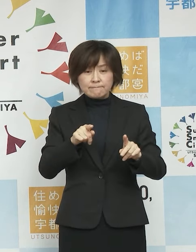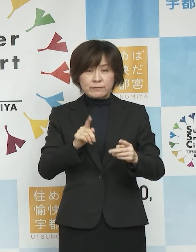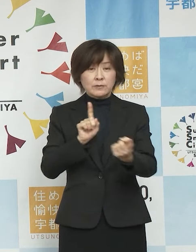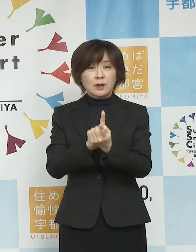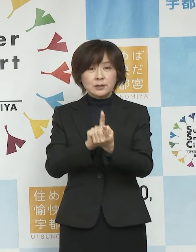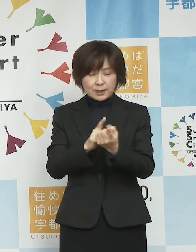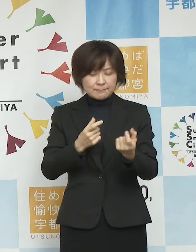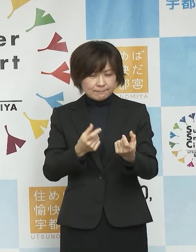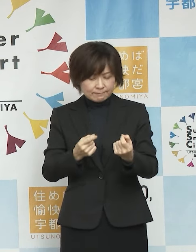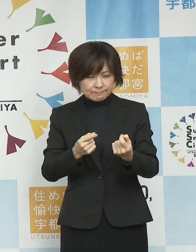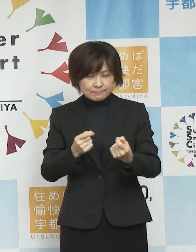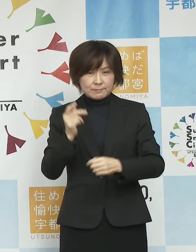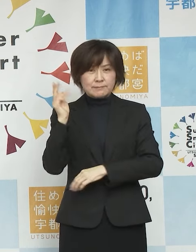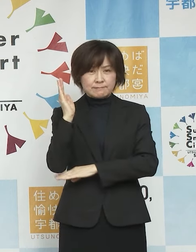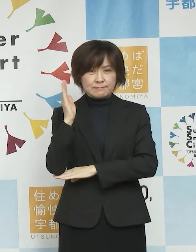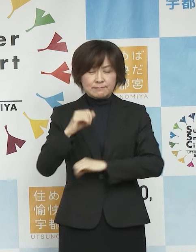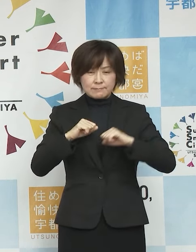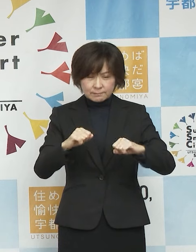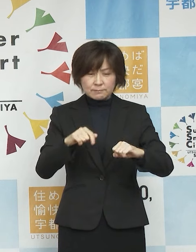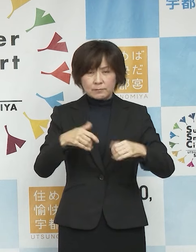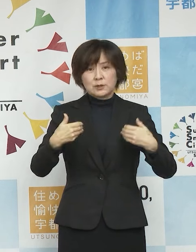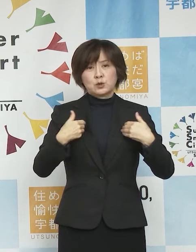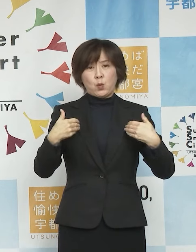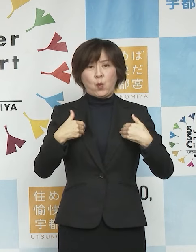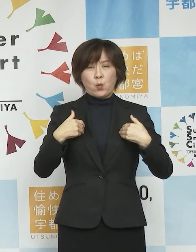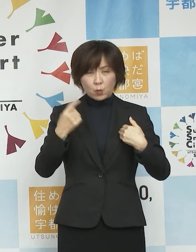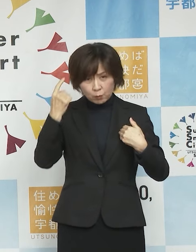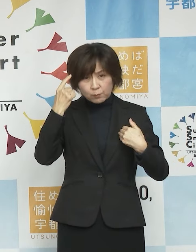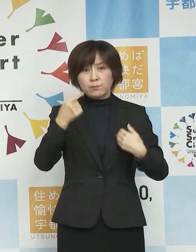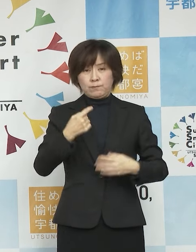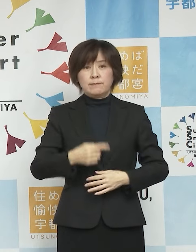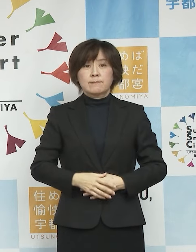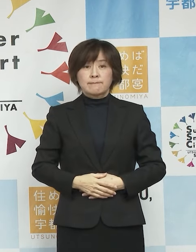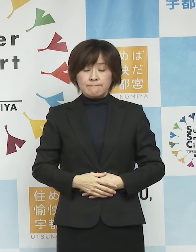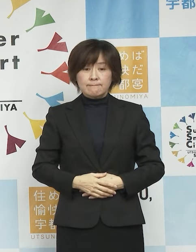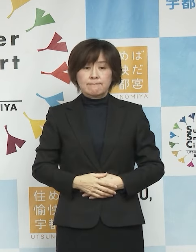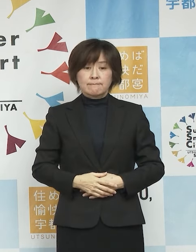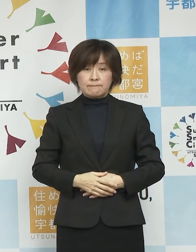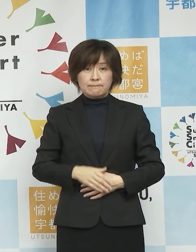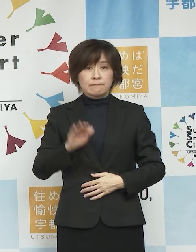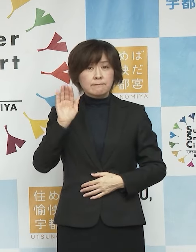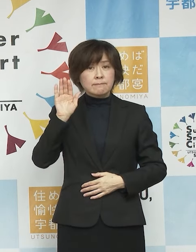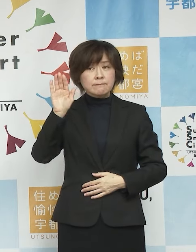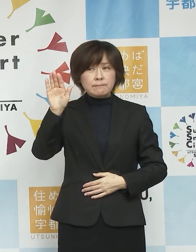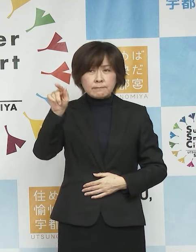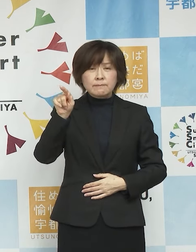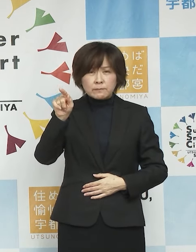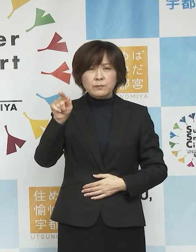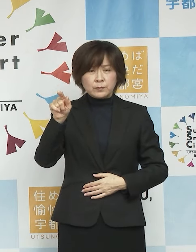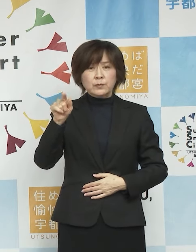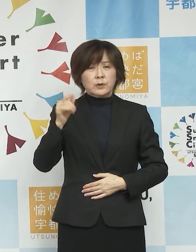営していくことが必要不可欠であると認識しております。このような先行きが不透明